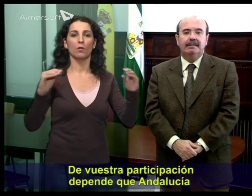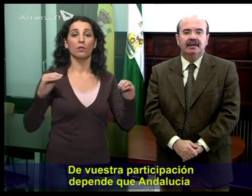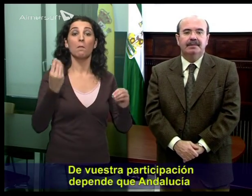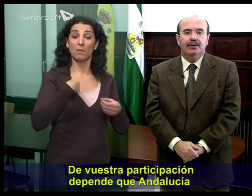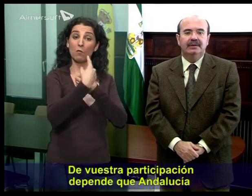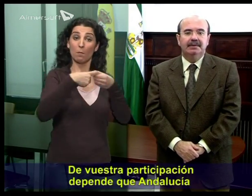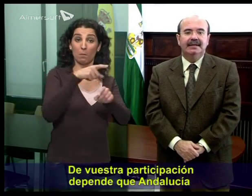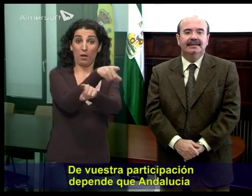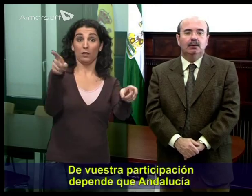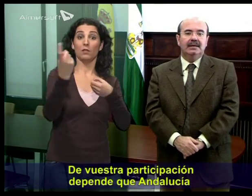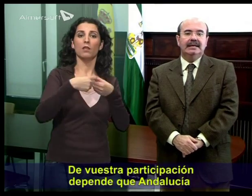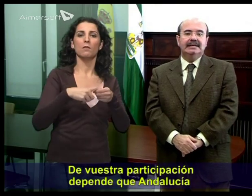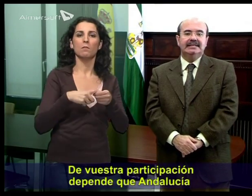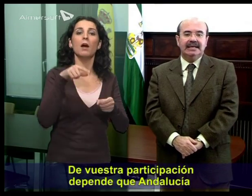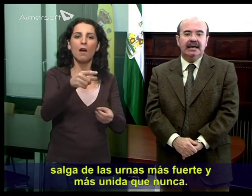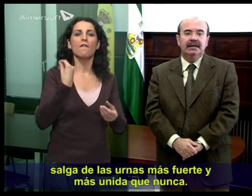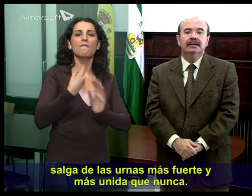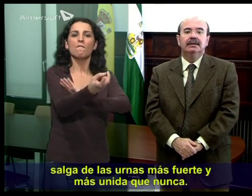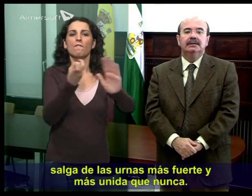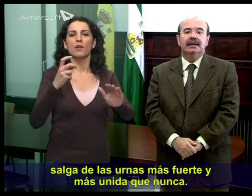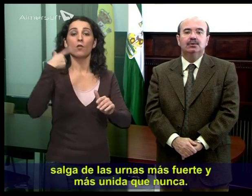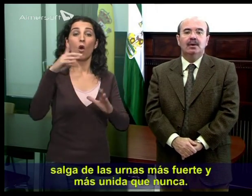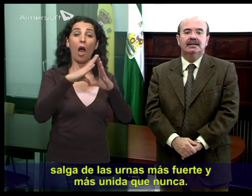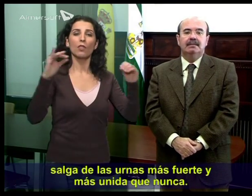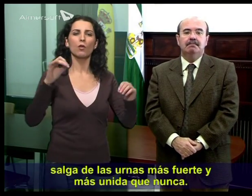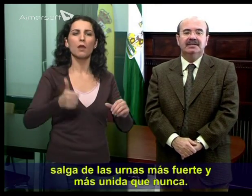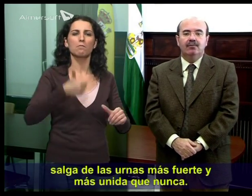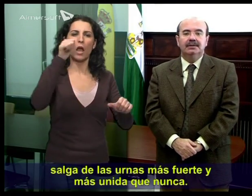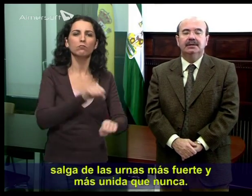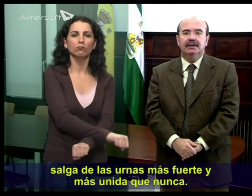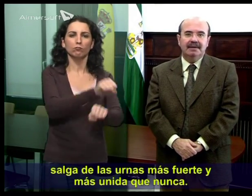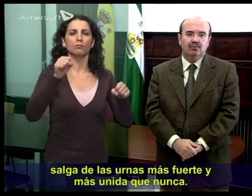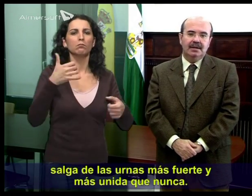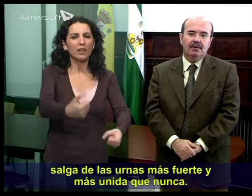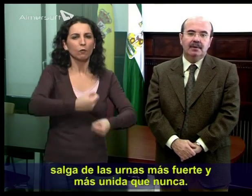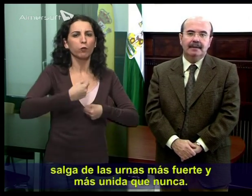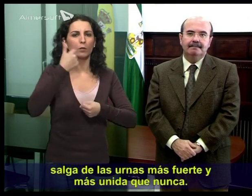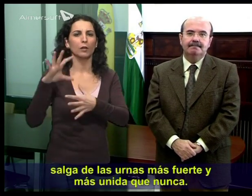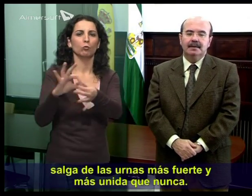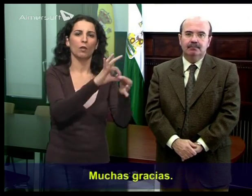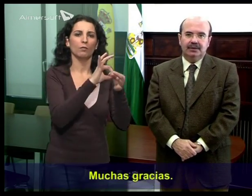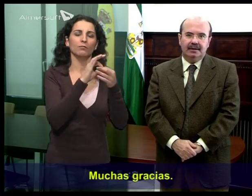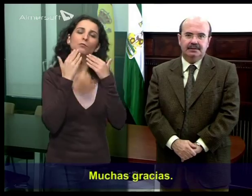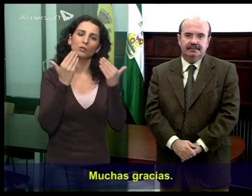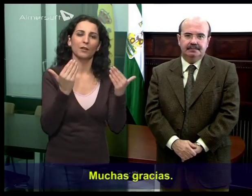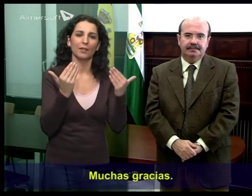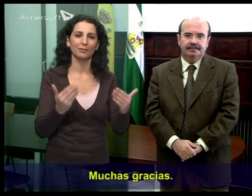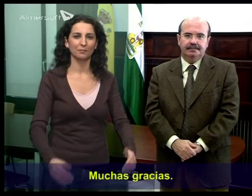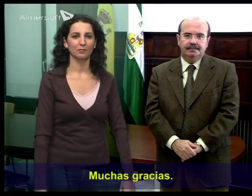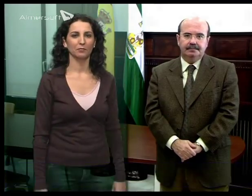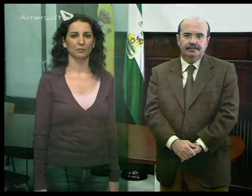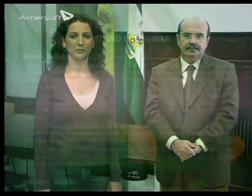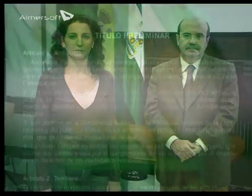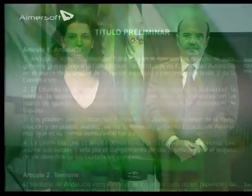De vuestra participación depende que Andalucía salga de las urnas más fuerte y más unida que nunca. Muchas gracias.